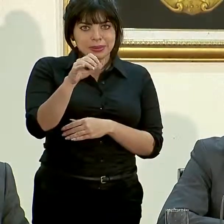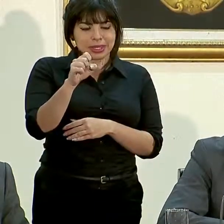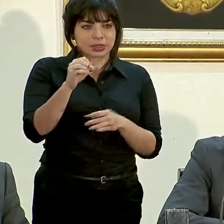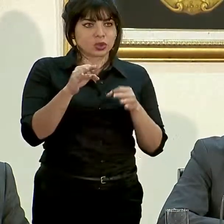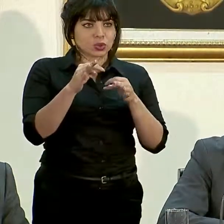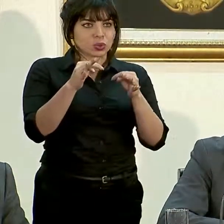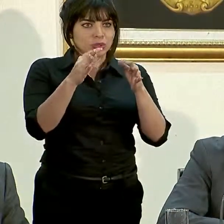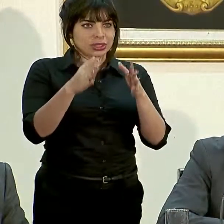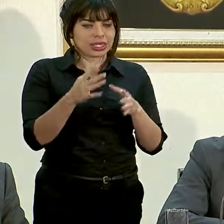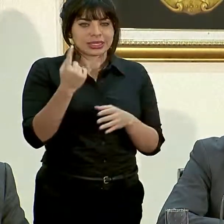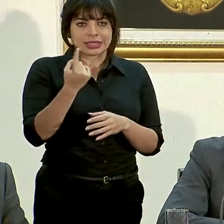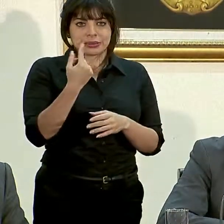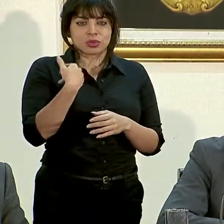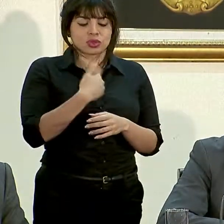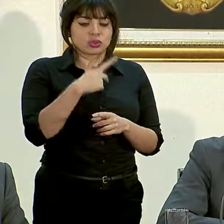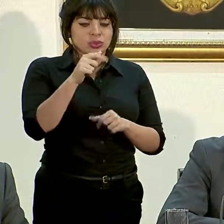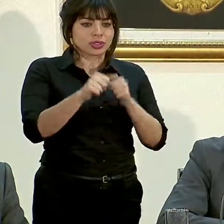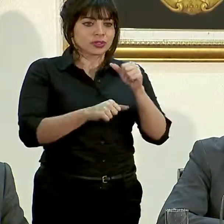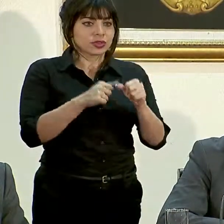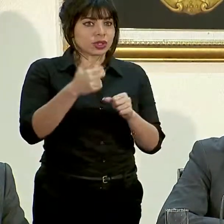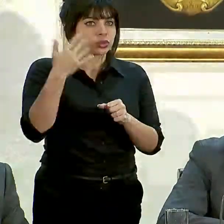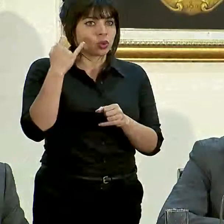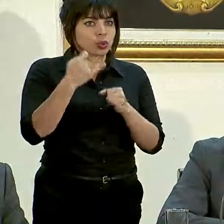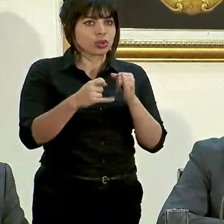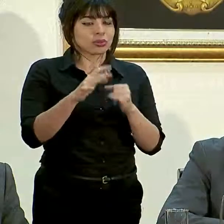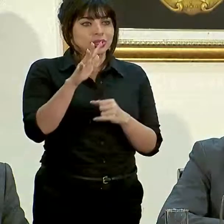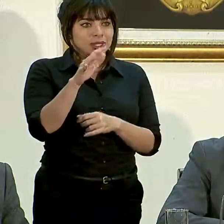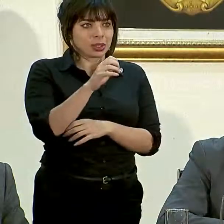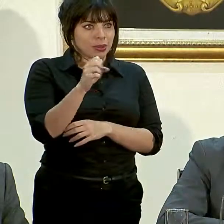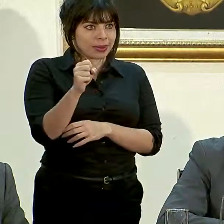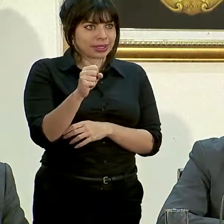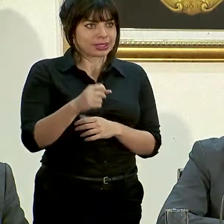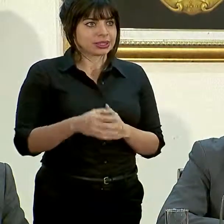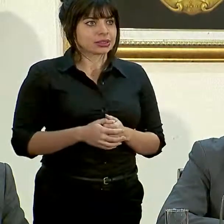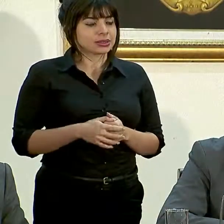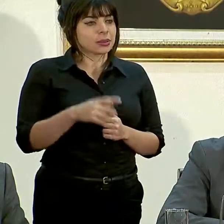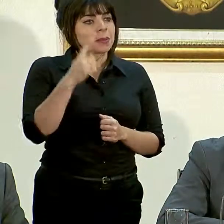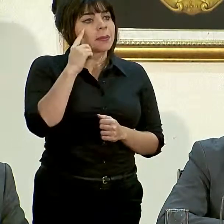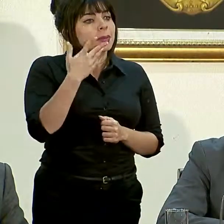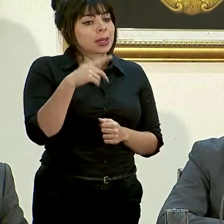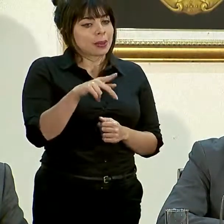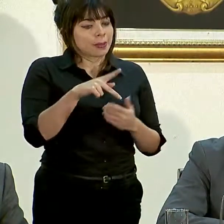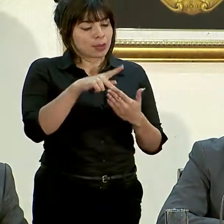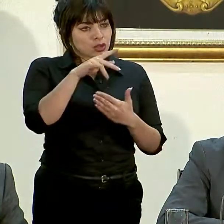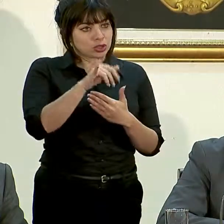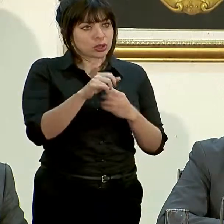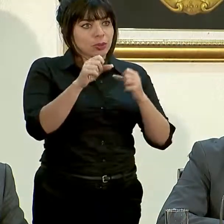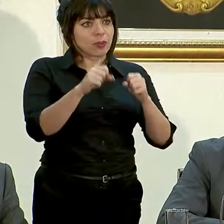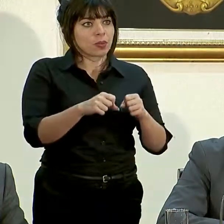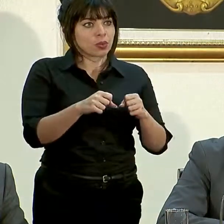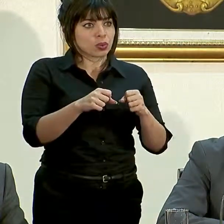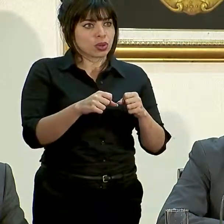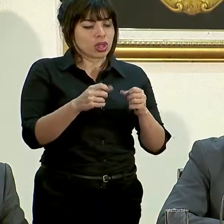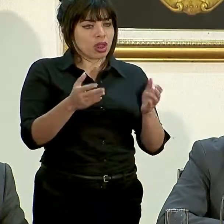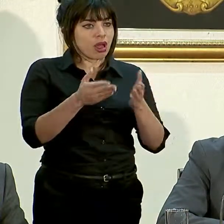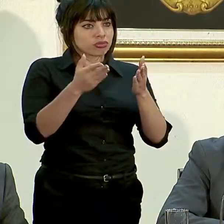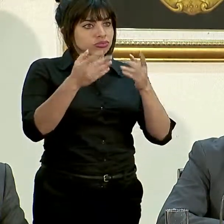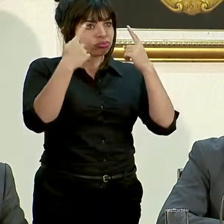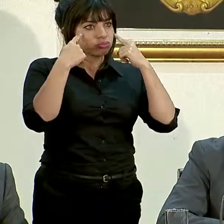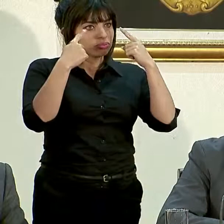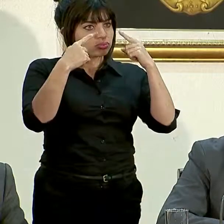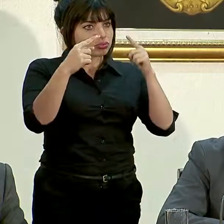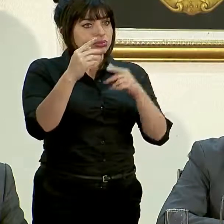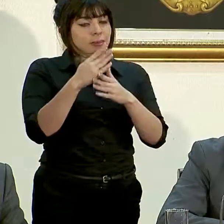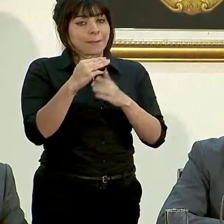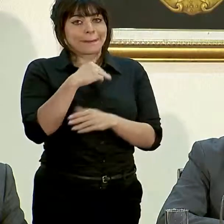siempre. Hicimos un esfuerzo a lo largo de los últimos 5 meses para que este proyecto pudiera prosperar. Tanto